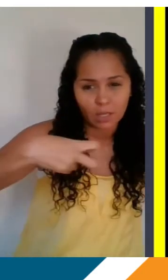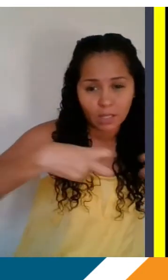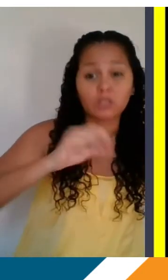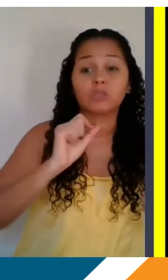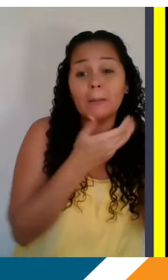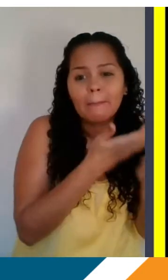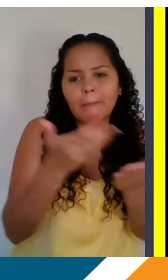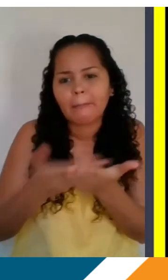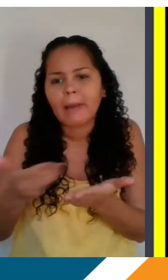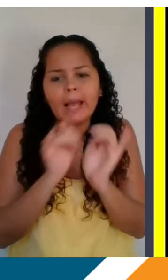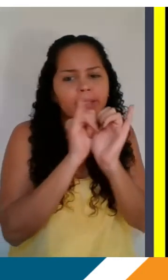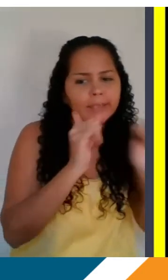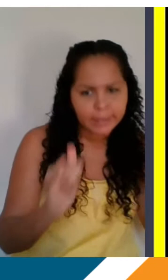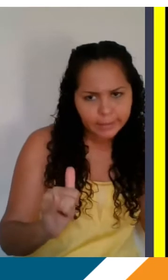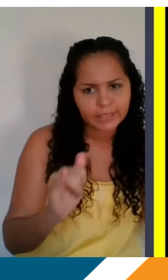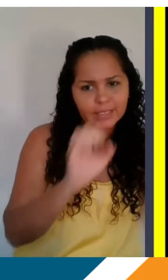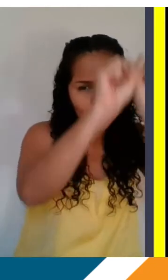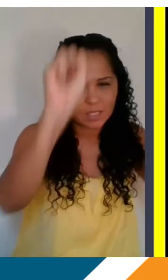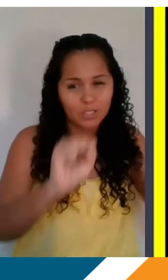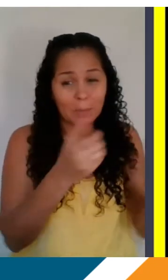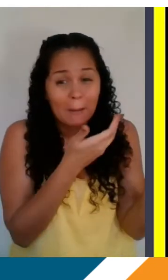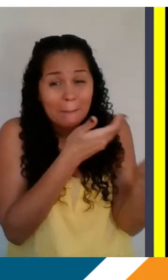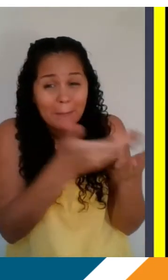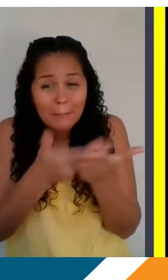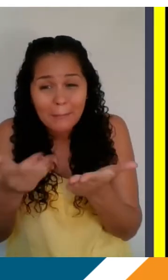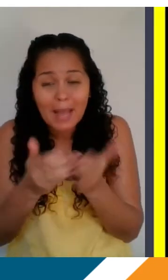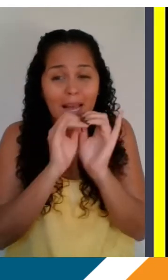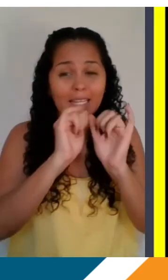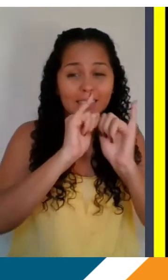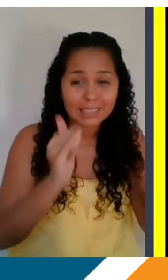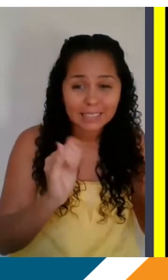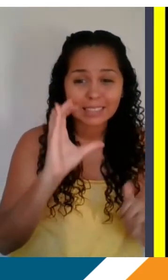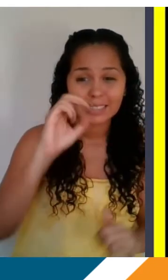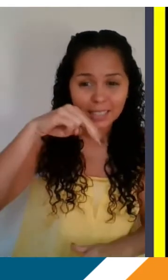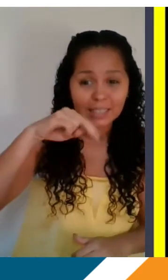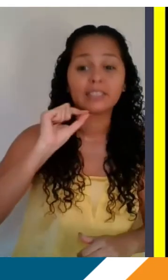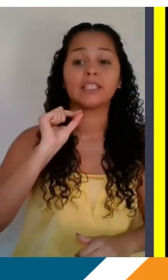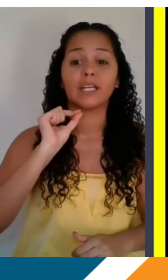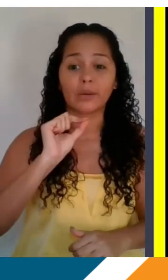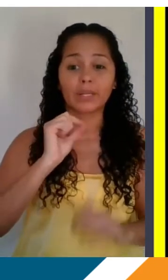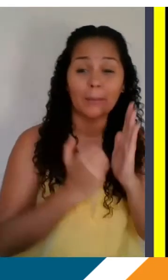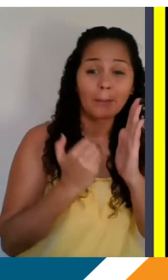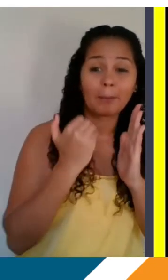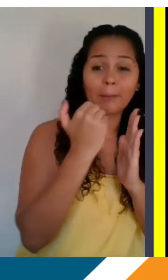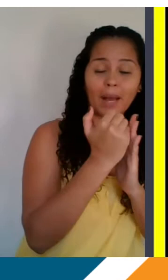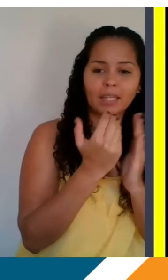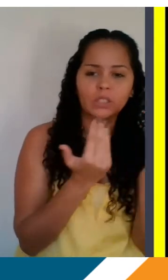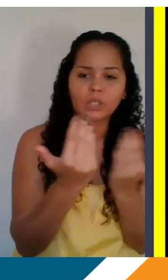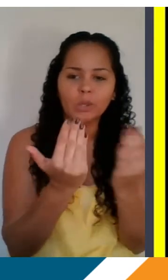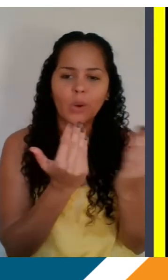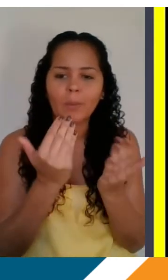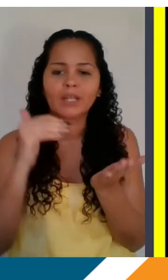energia durante essa colisão. O sistema ele perde energia, então a energia cinética inicial ela vai ser maior que a energia